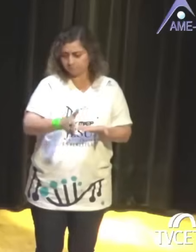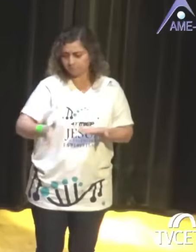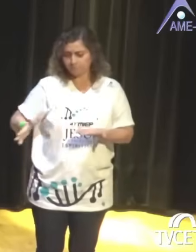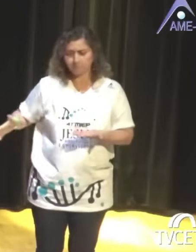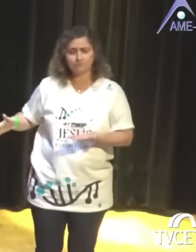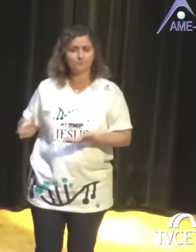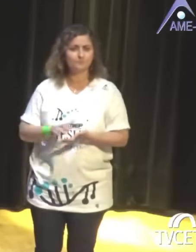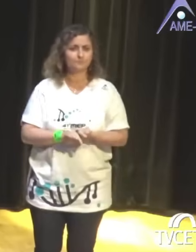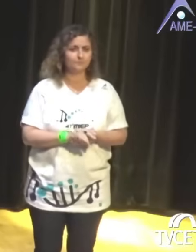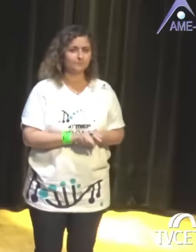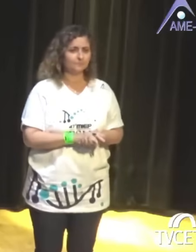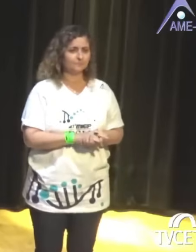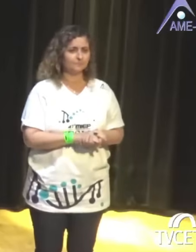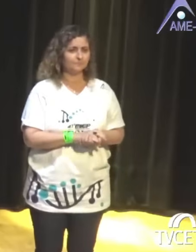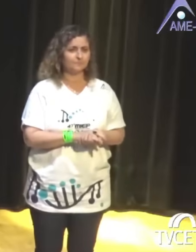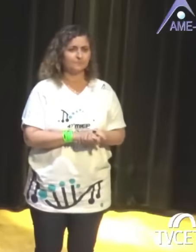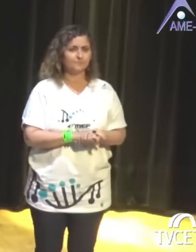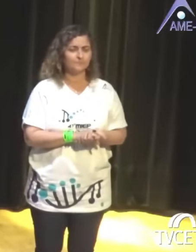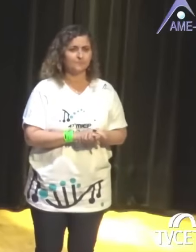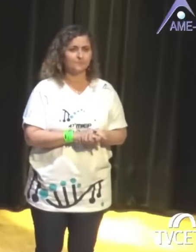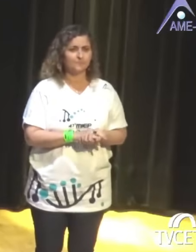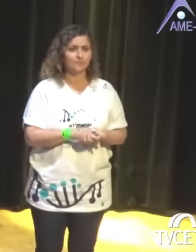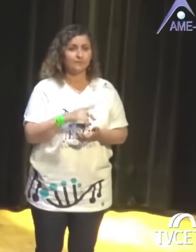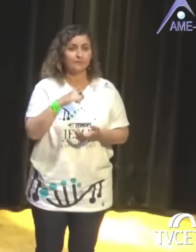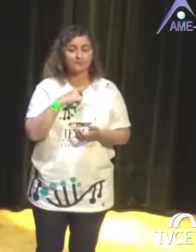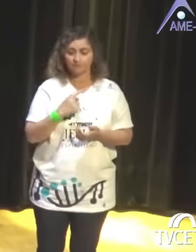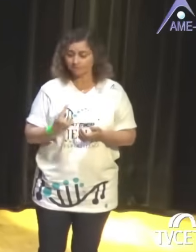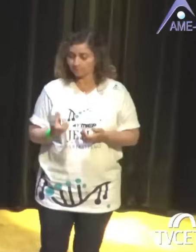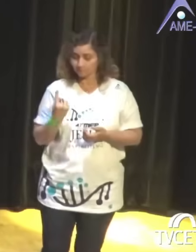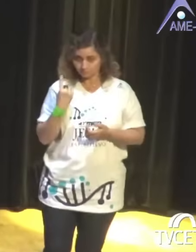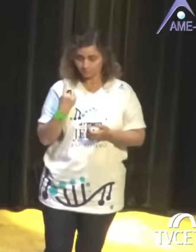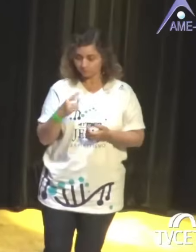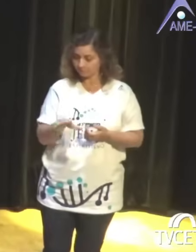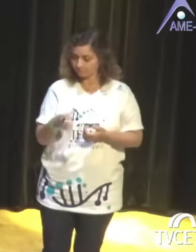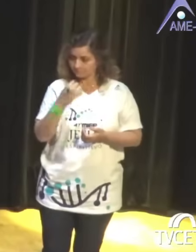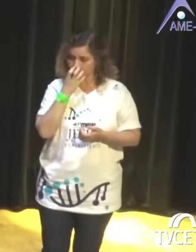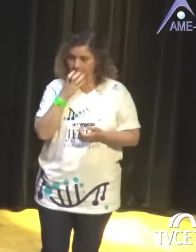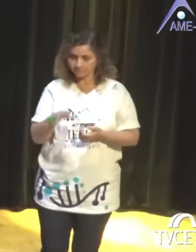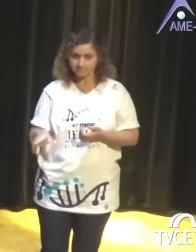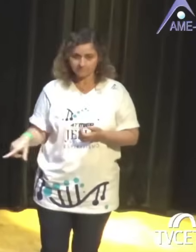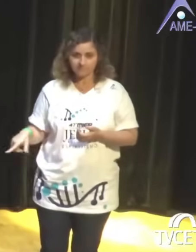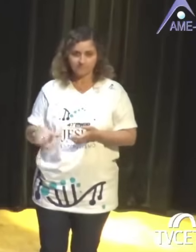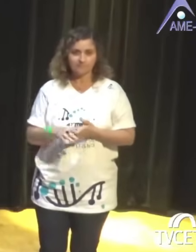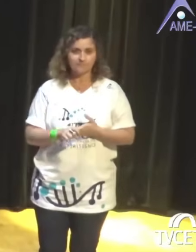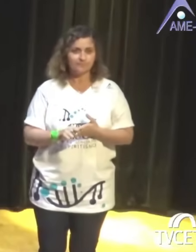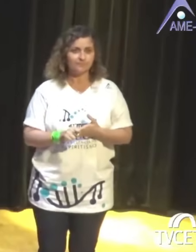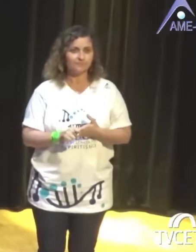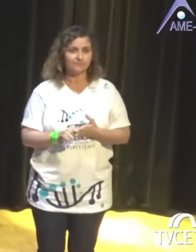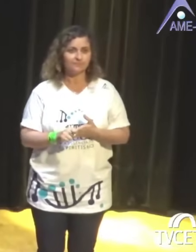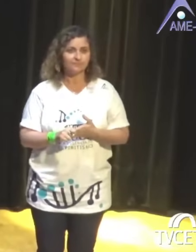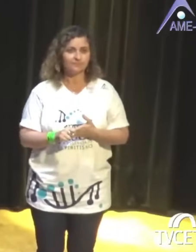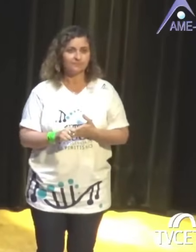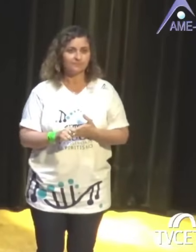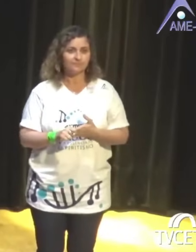bom sentido eu tinha um cachorro quem tem o bichinho bichinho é danado né você Tom amor